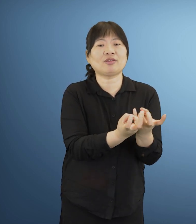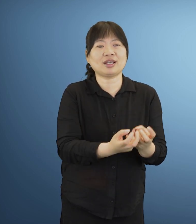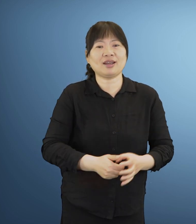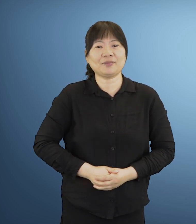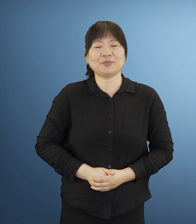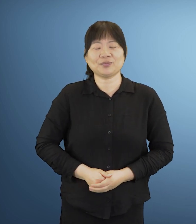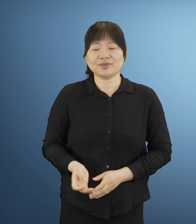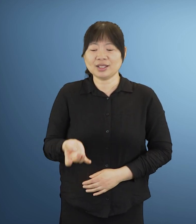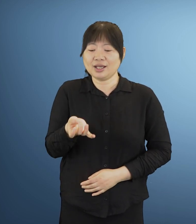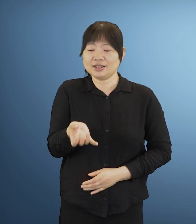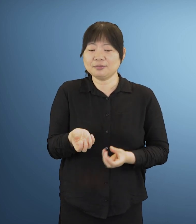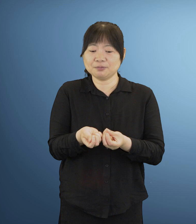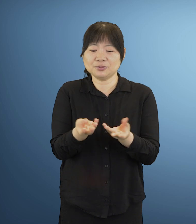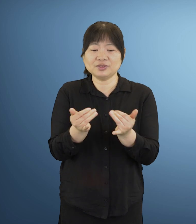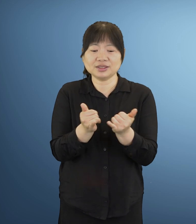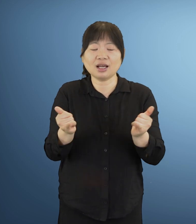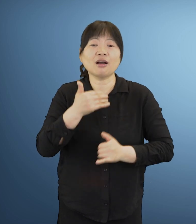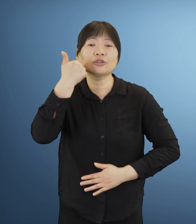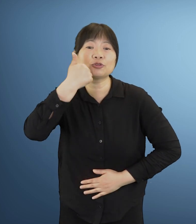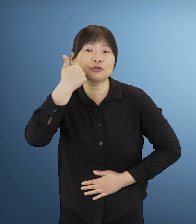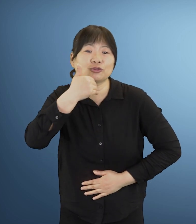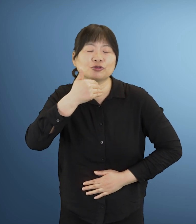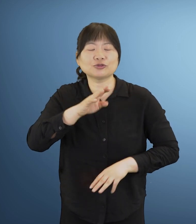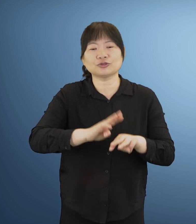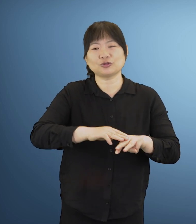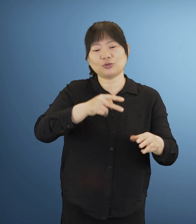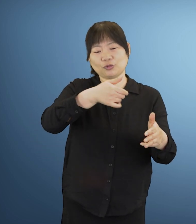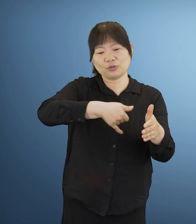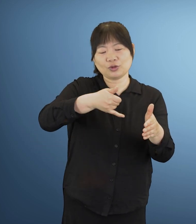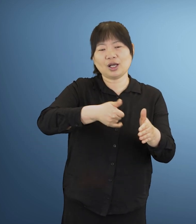자가 누구라 그랬죠? 농부.